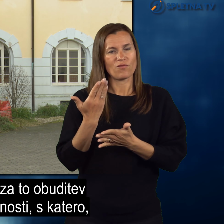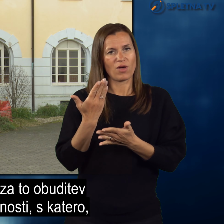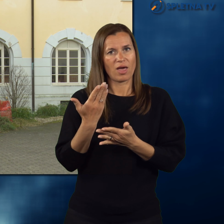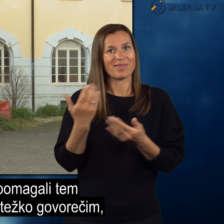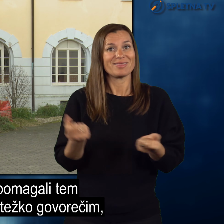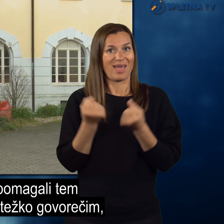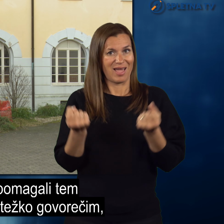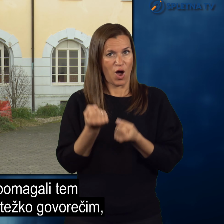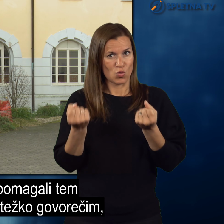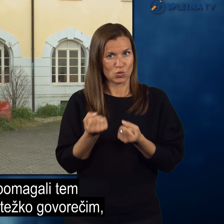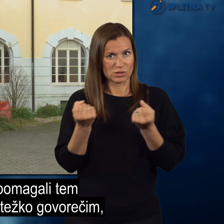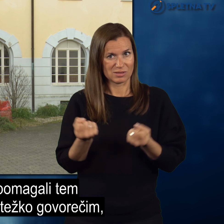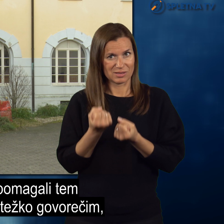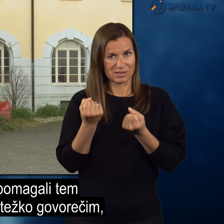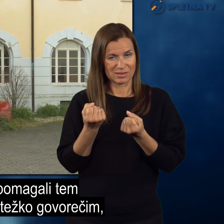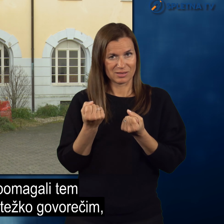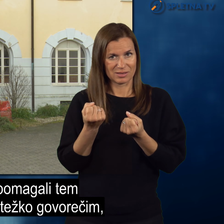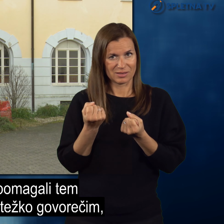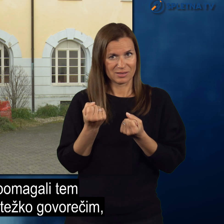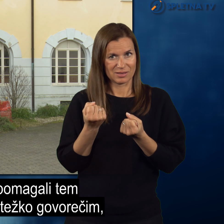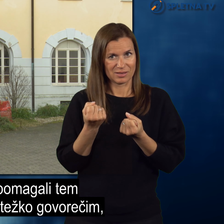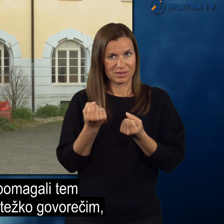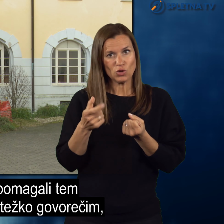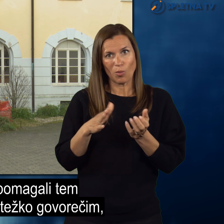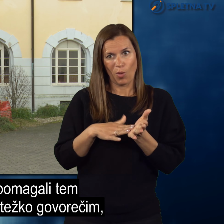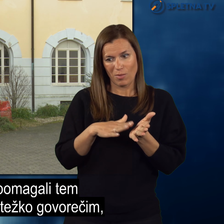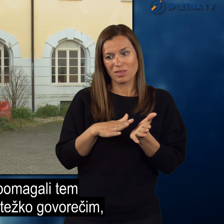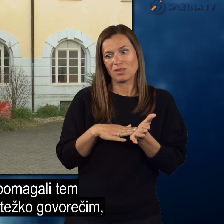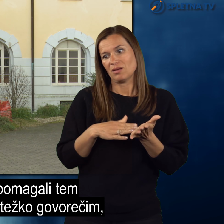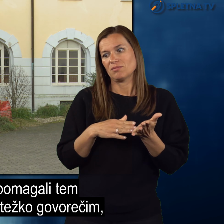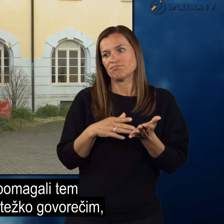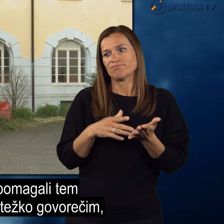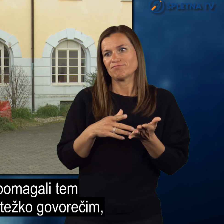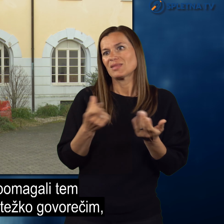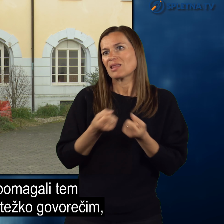dejavnosti, s katero bi pomagali